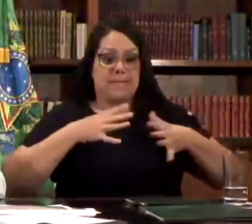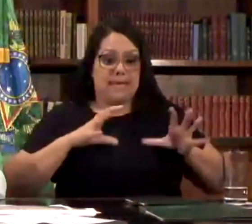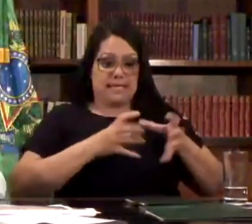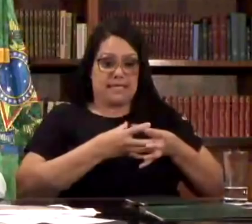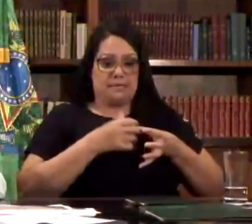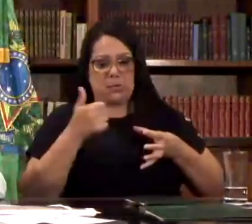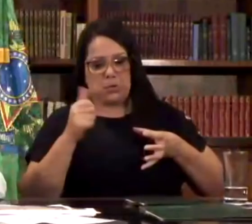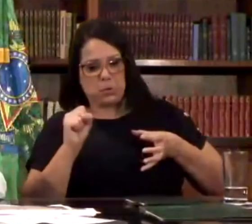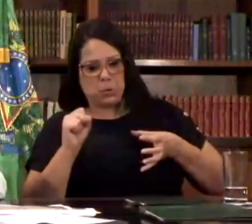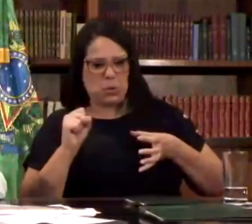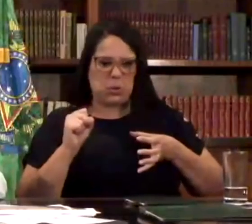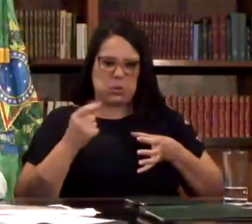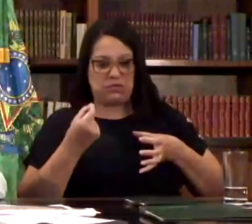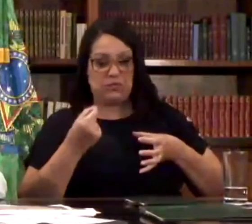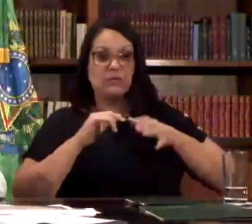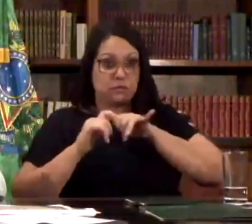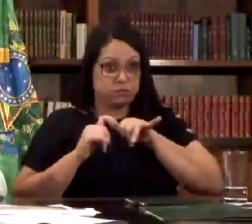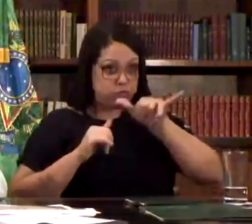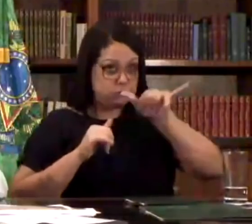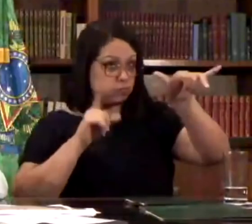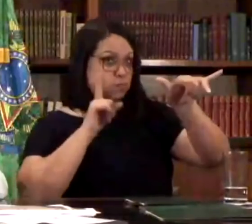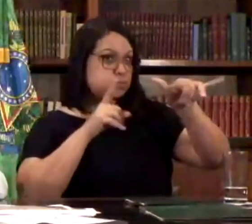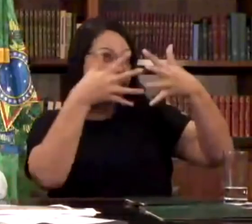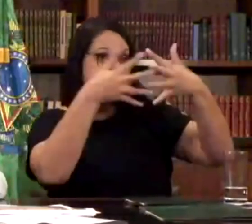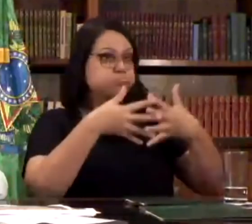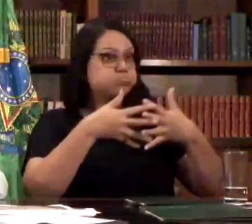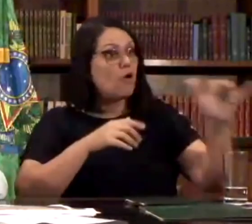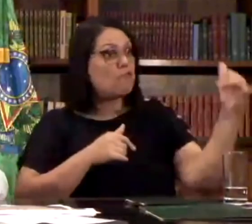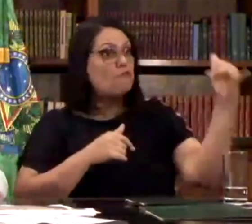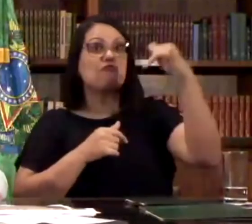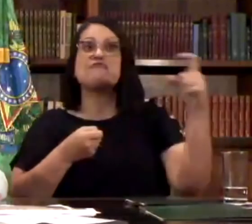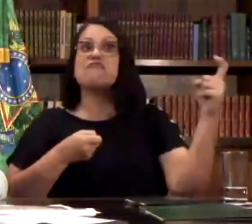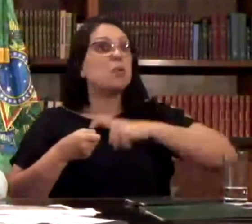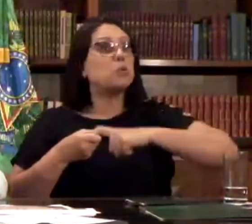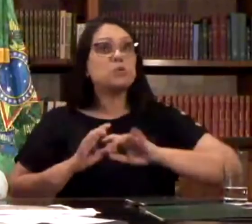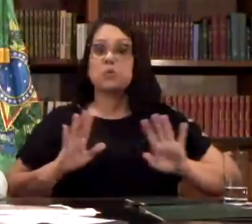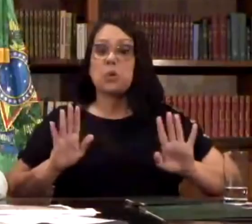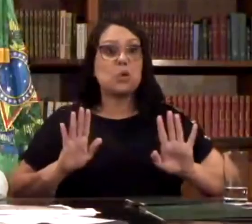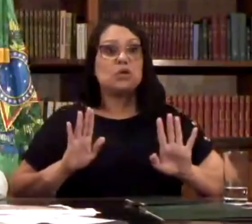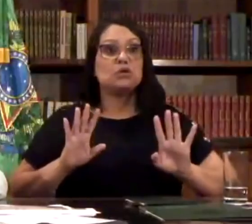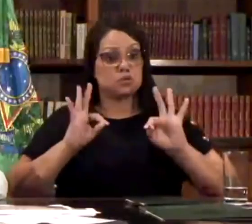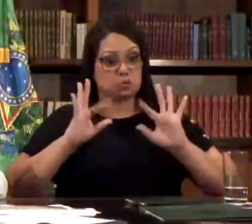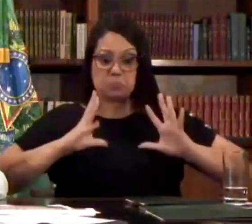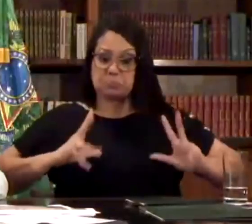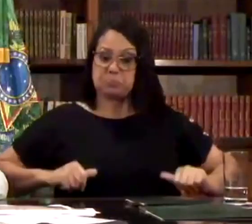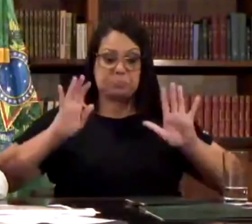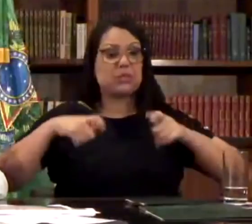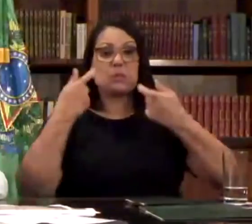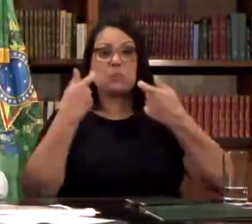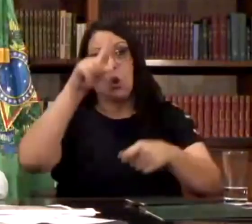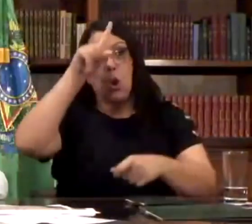18 pessoas ou 20 que esteve nos Estados Unidos, ninguém teve problema nenhum de ir para o hospital, todo mundo foi curado em